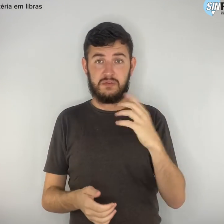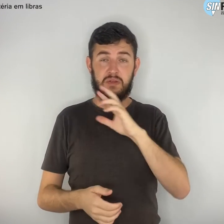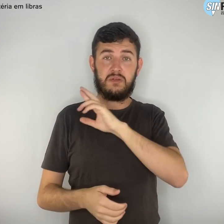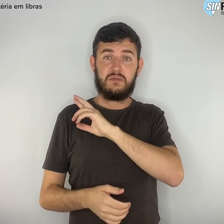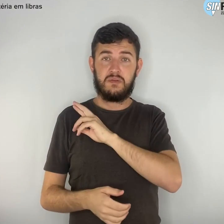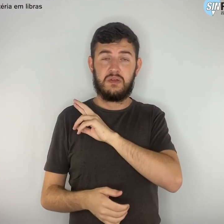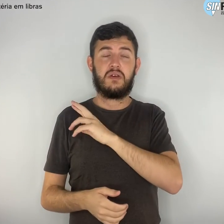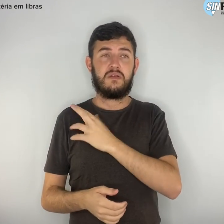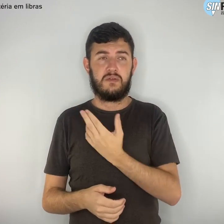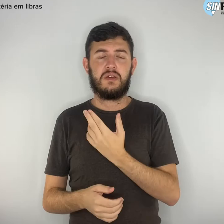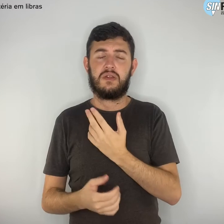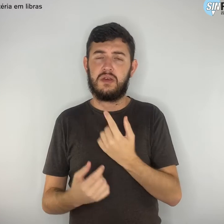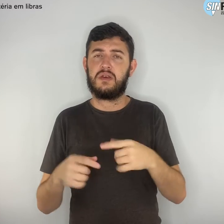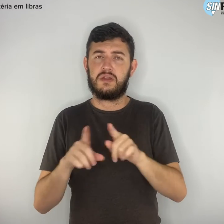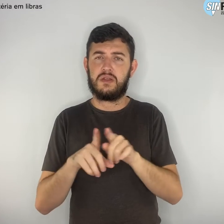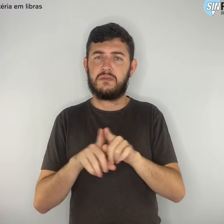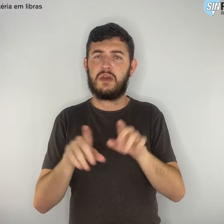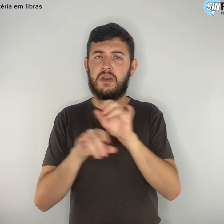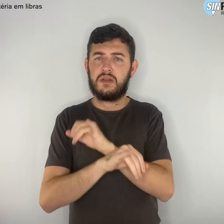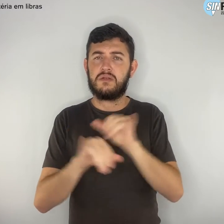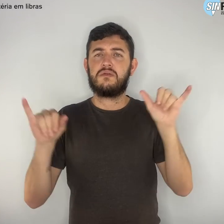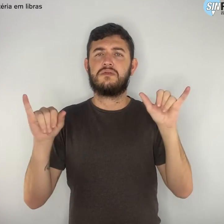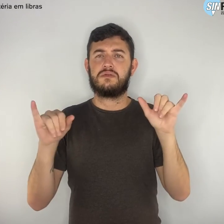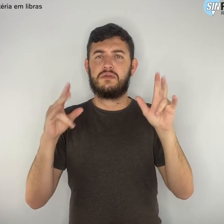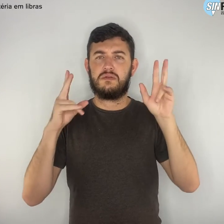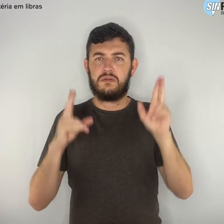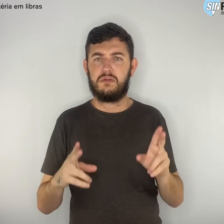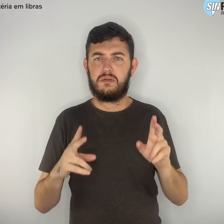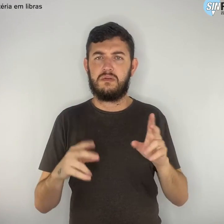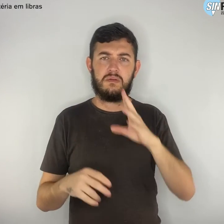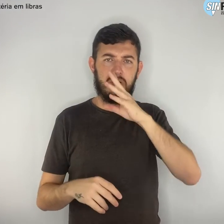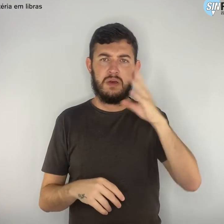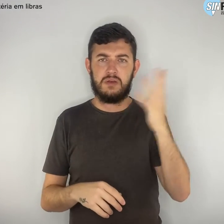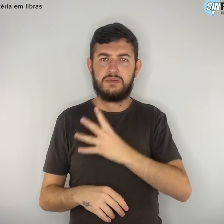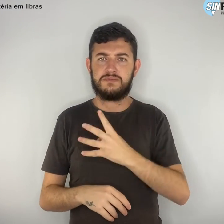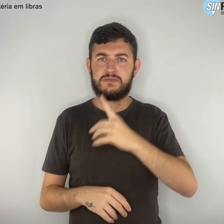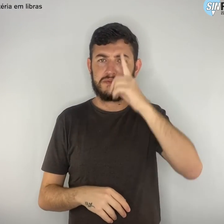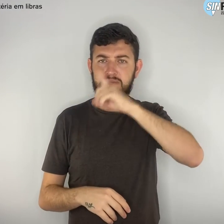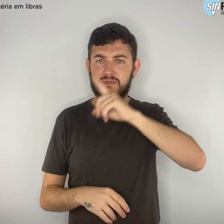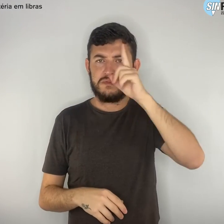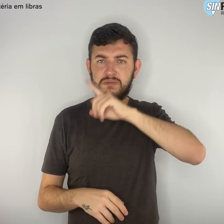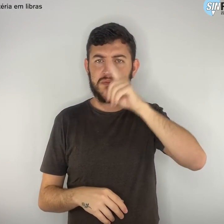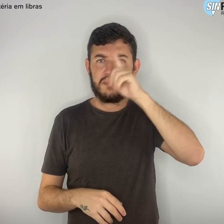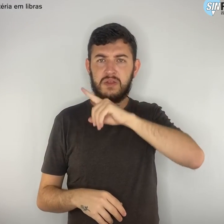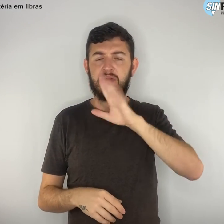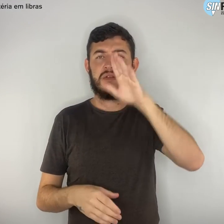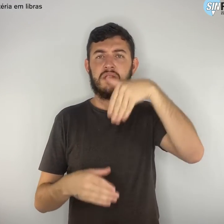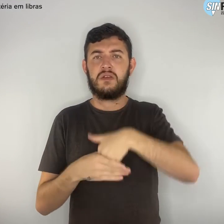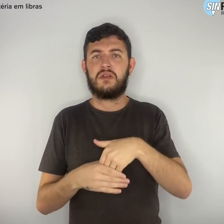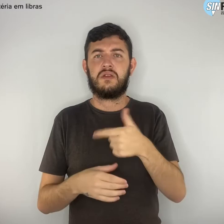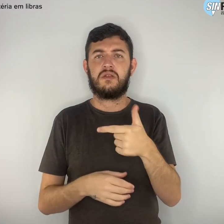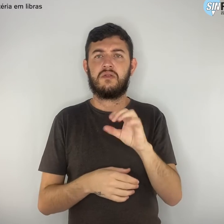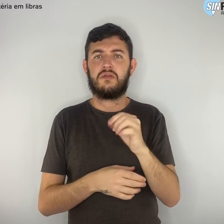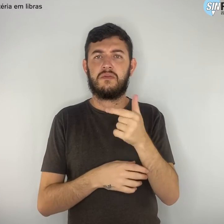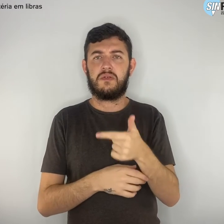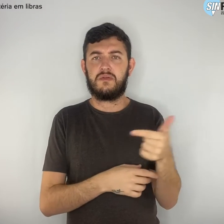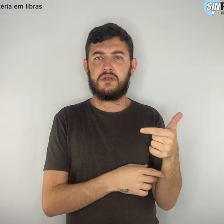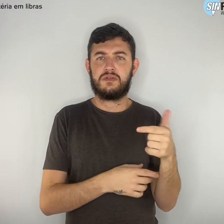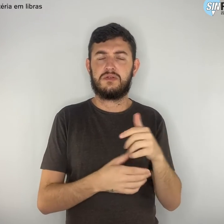recados como o que remete à acusação de fraude eleitoral em 2022.